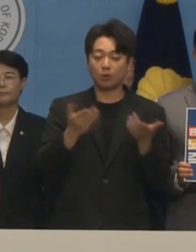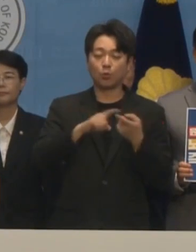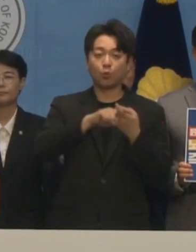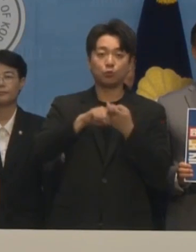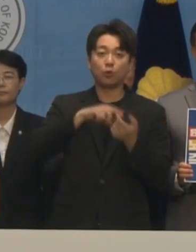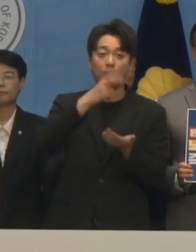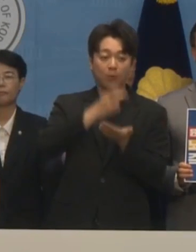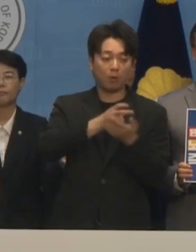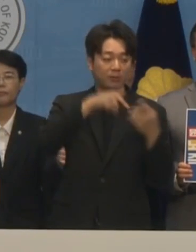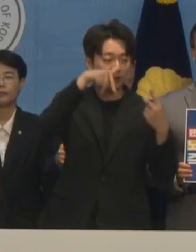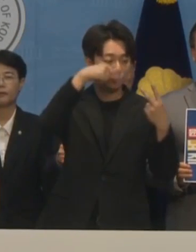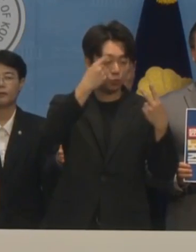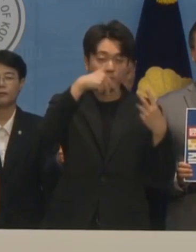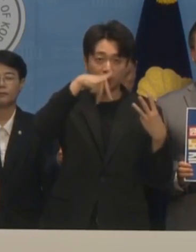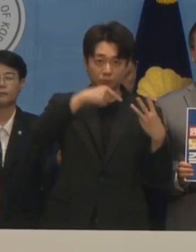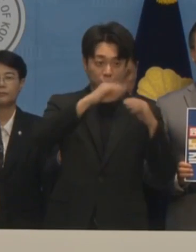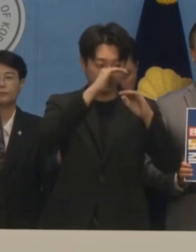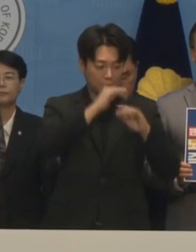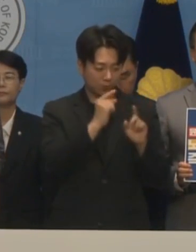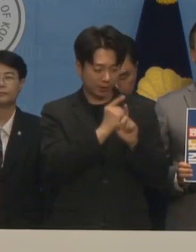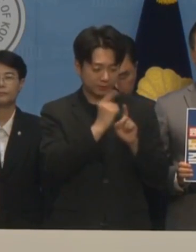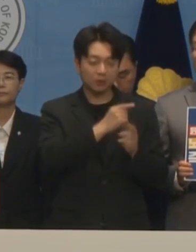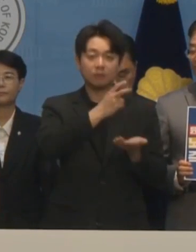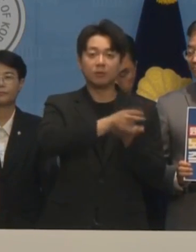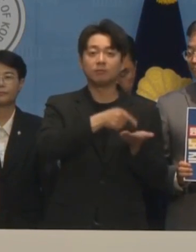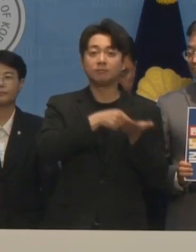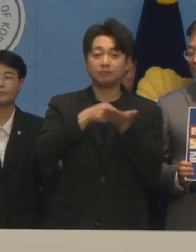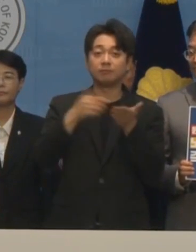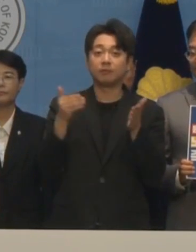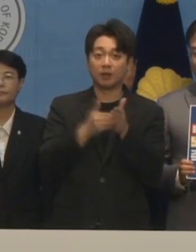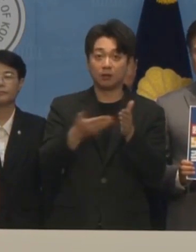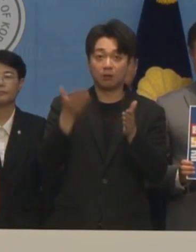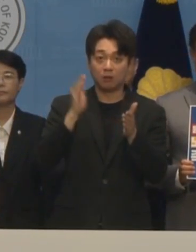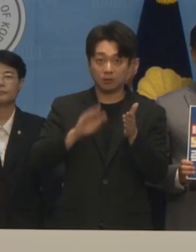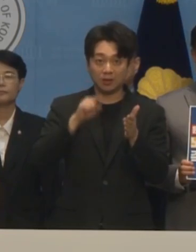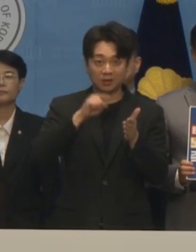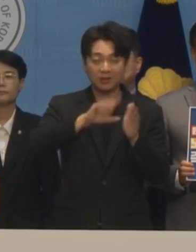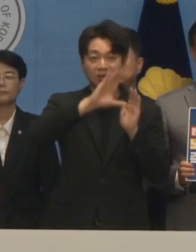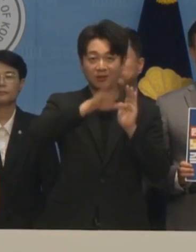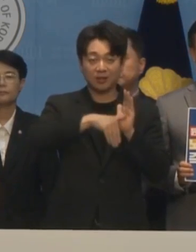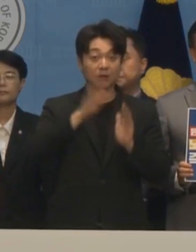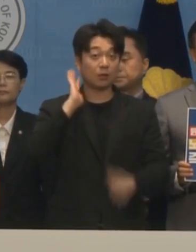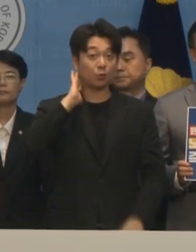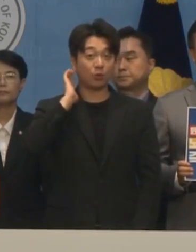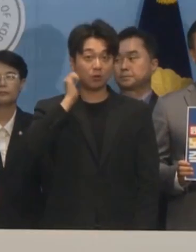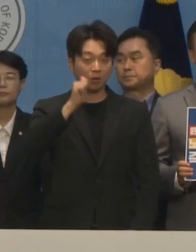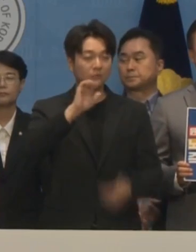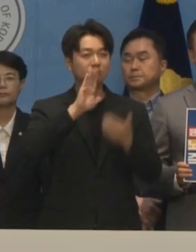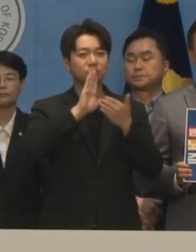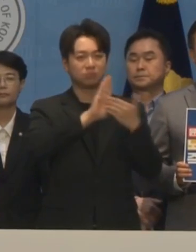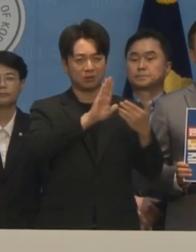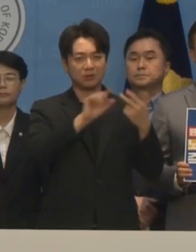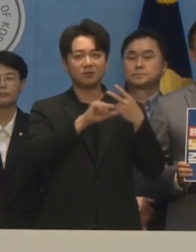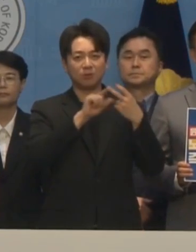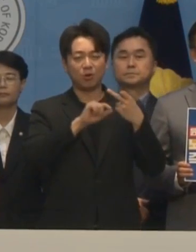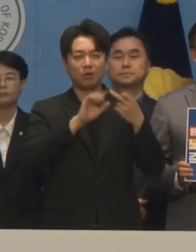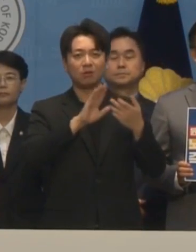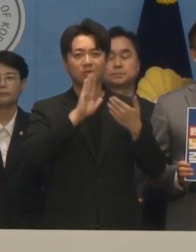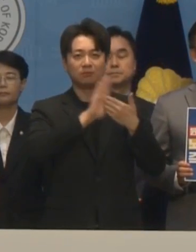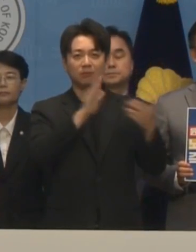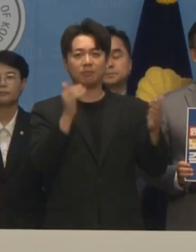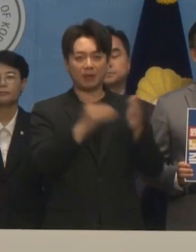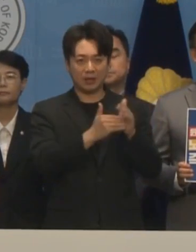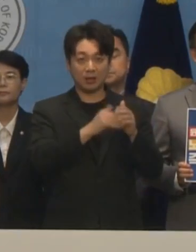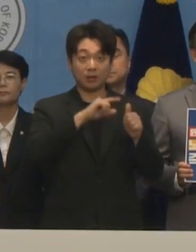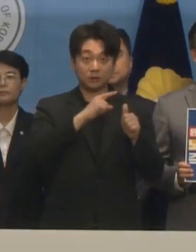2, 3조 개정안을 통과시켰습니다. 그러나 윤석열 정부는 그해 12월 거부권을 행사하며 헌법이